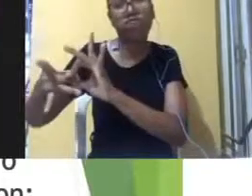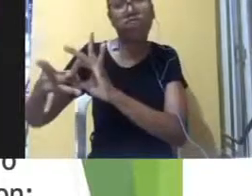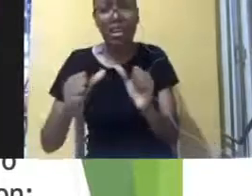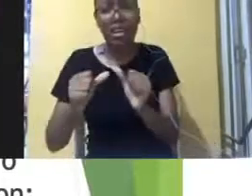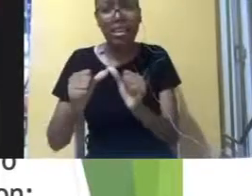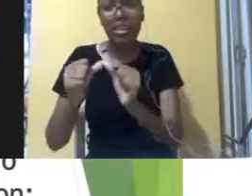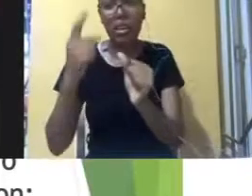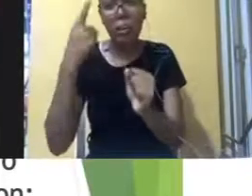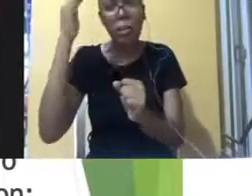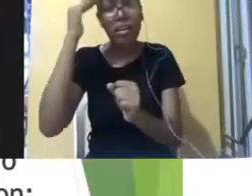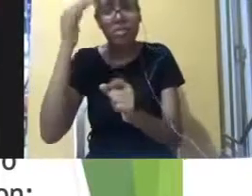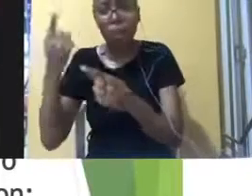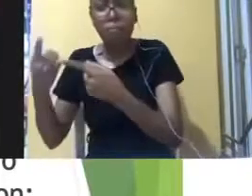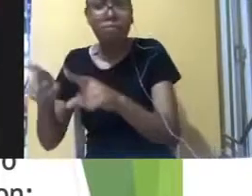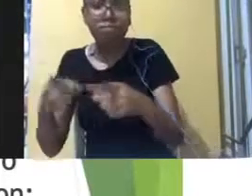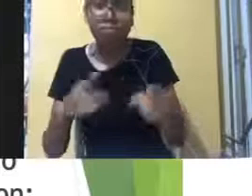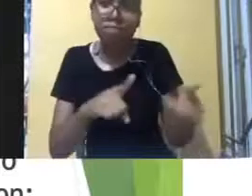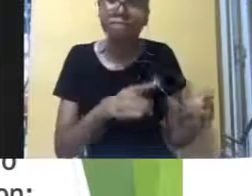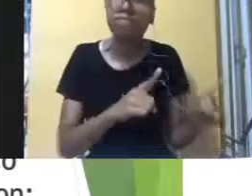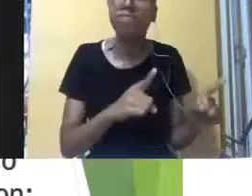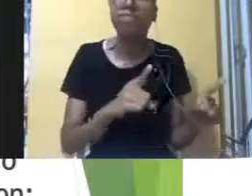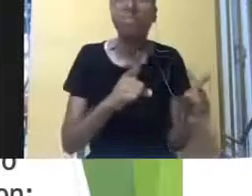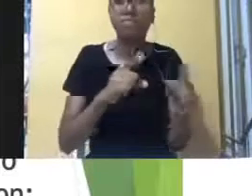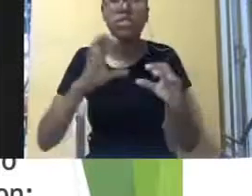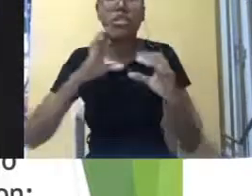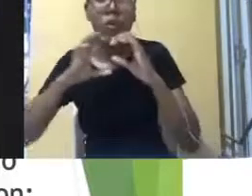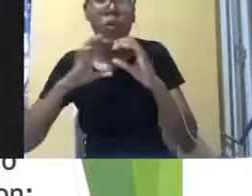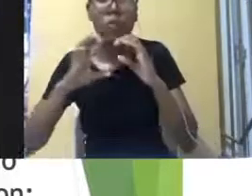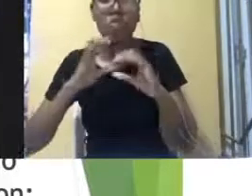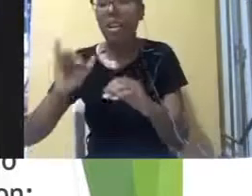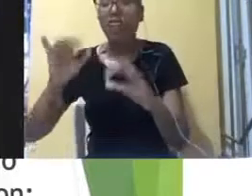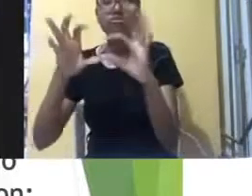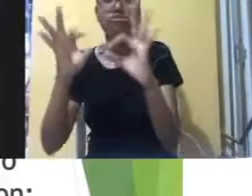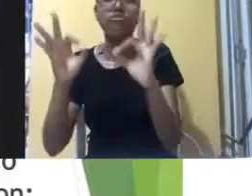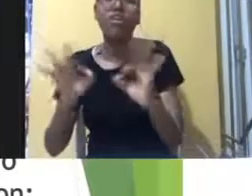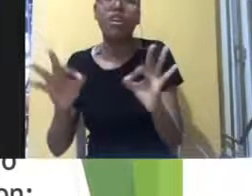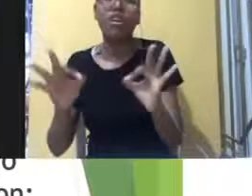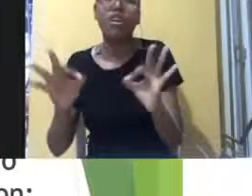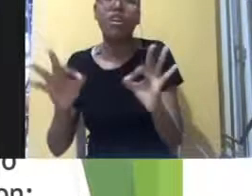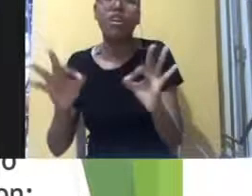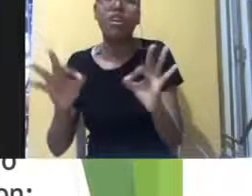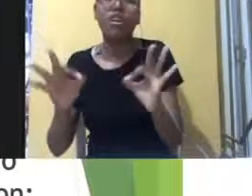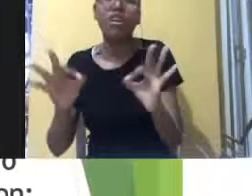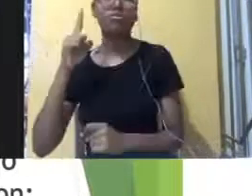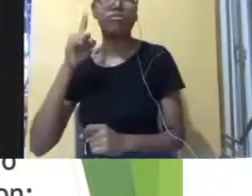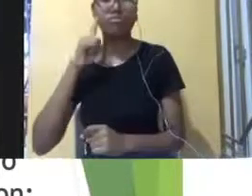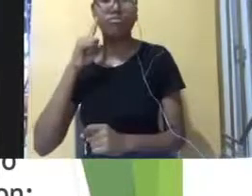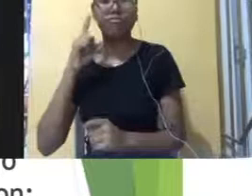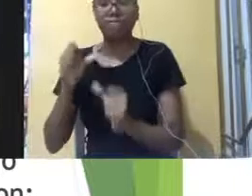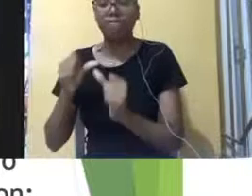y eso. Entonces, esa es una manera de ellos mantenerse compartiendo uno con otro a través de estas